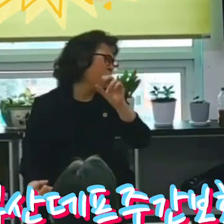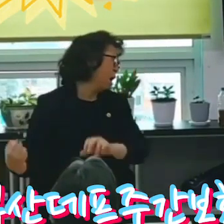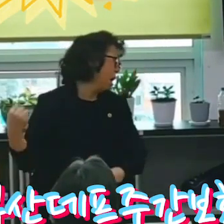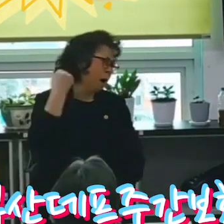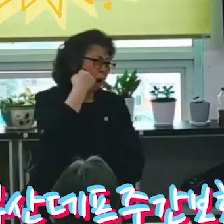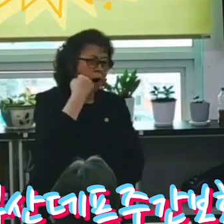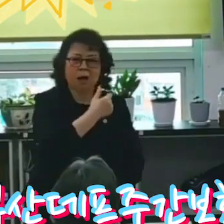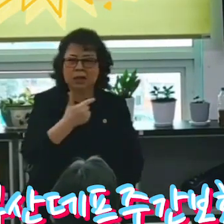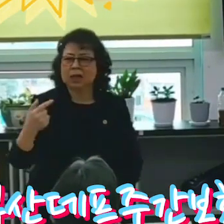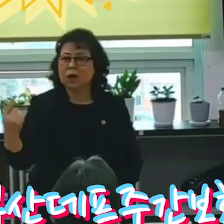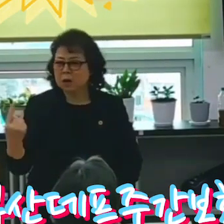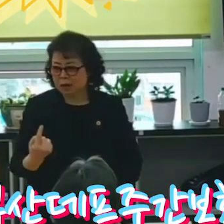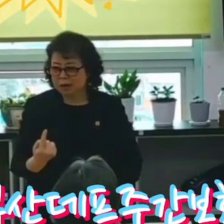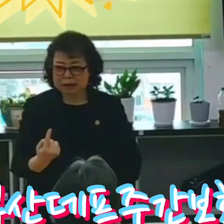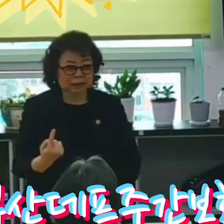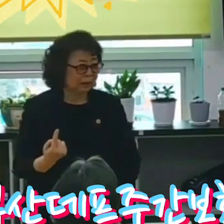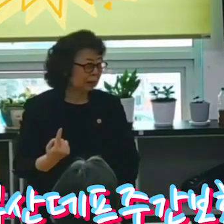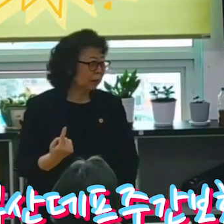그리고